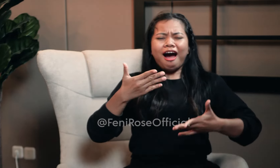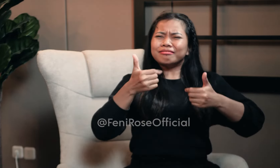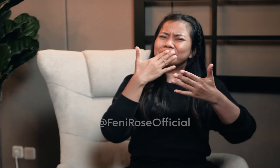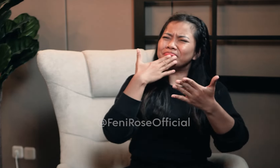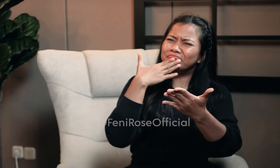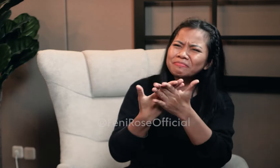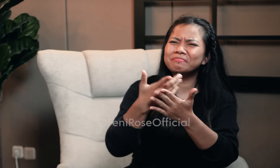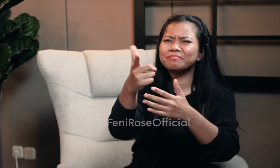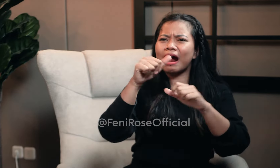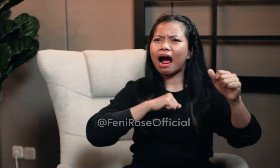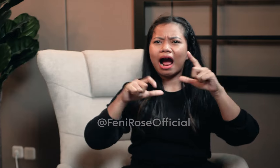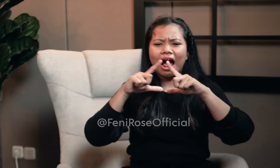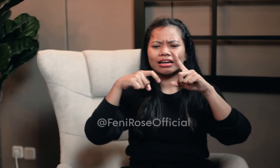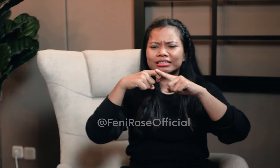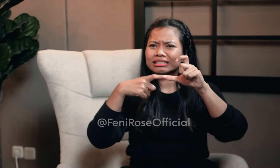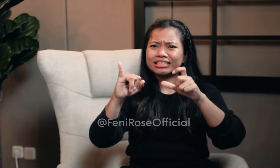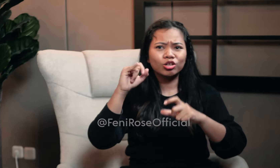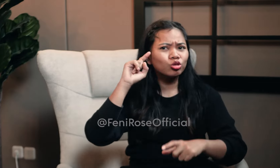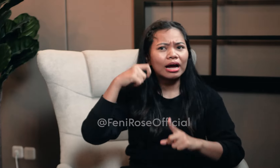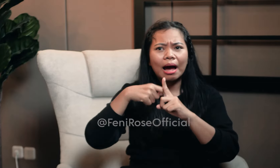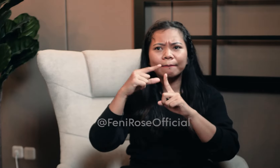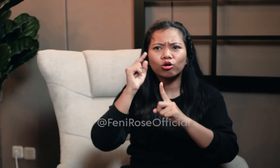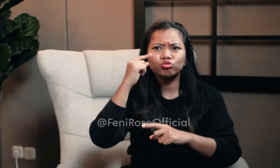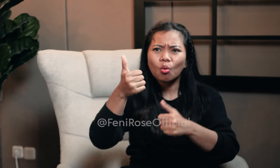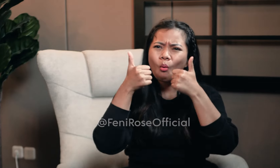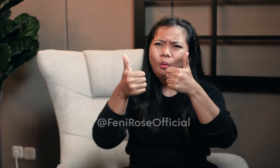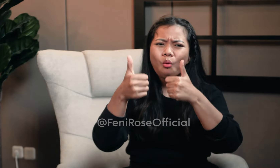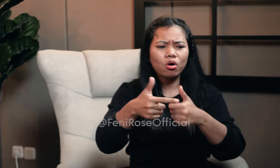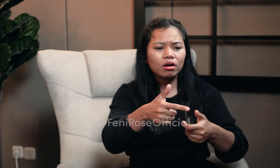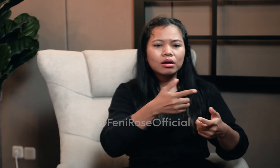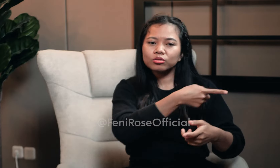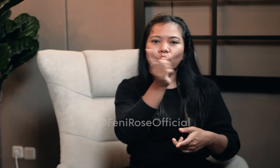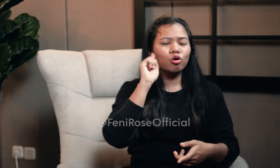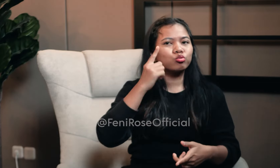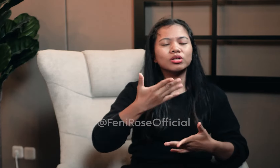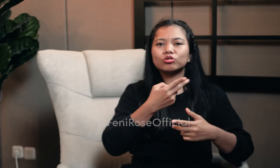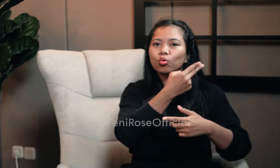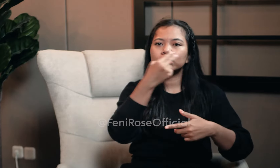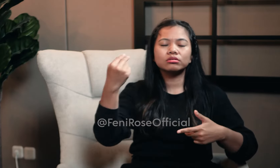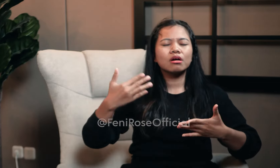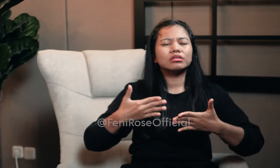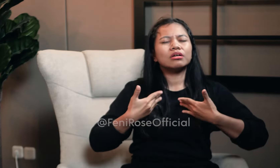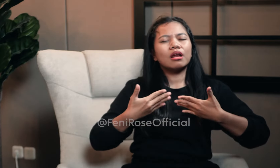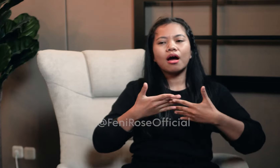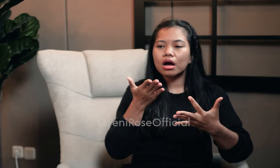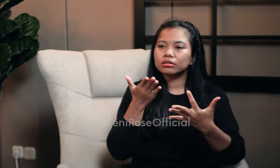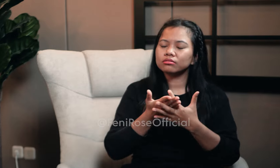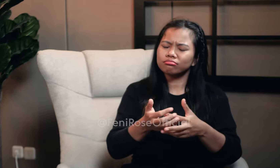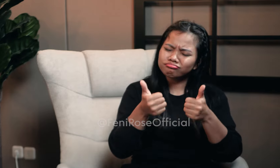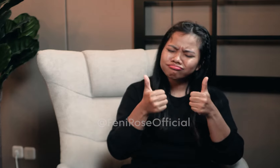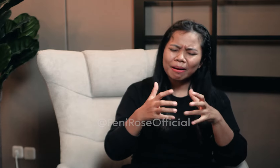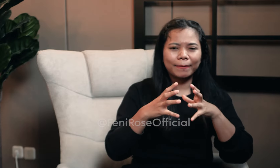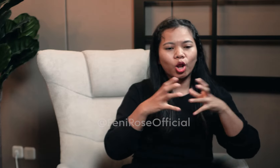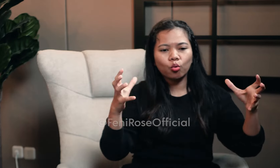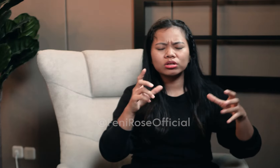mbak apa E bagaimana mengulang debat biar teman-teman tuli itu paham karena debat pertama pun teman-teman tuli kurang paham nah dan teman-teman